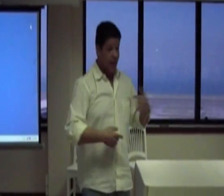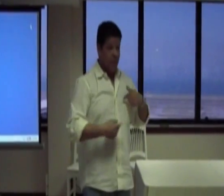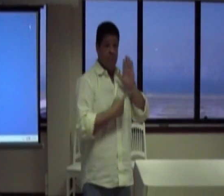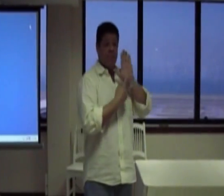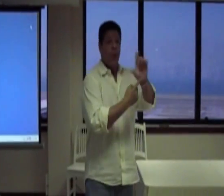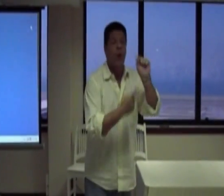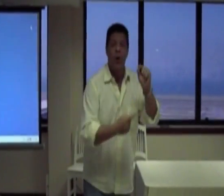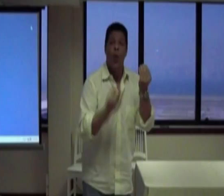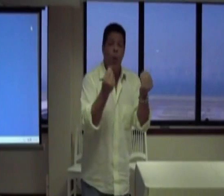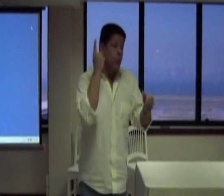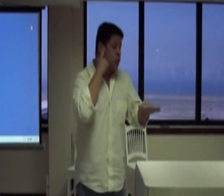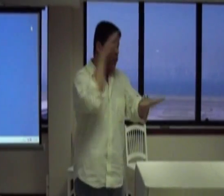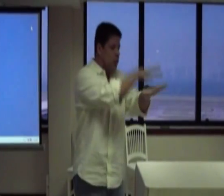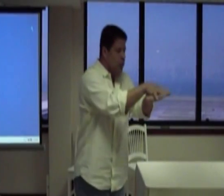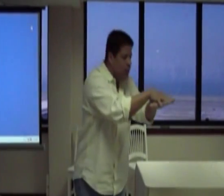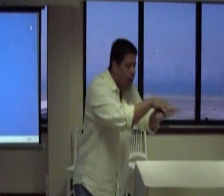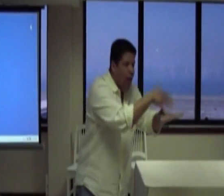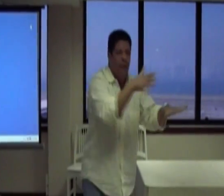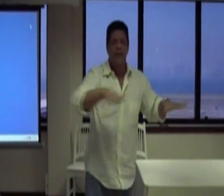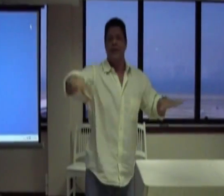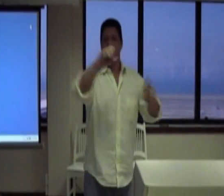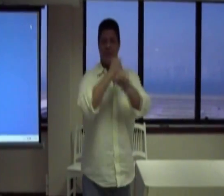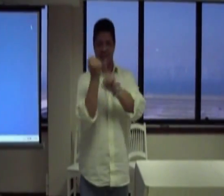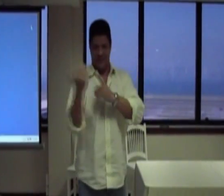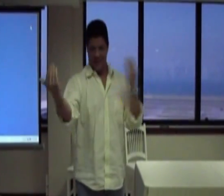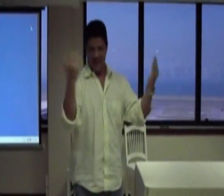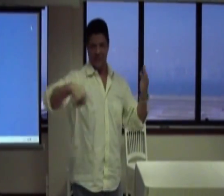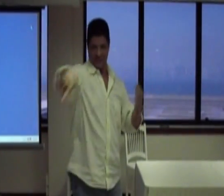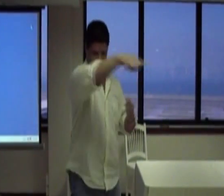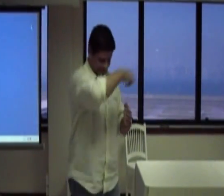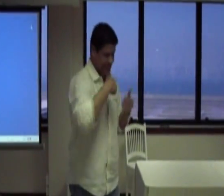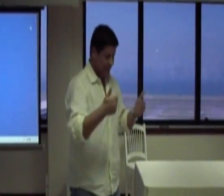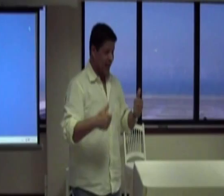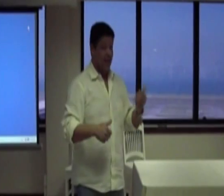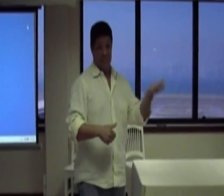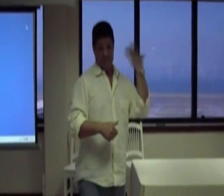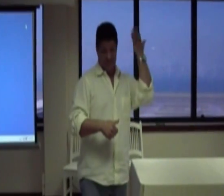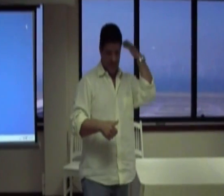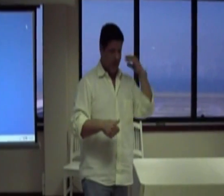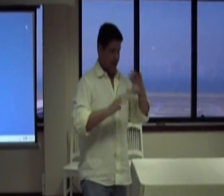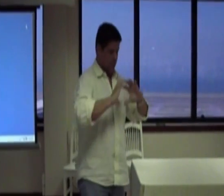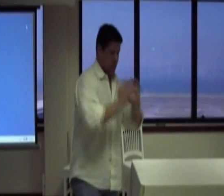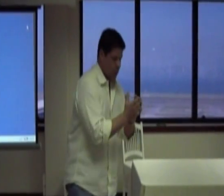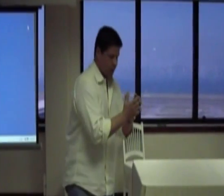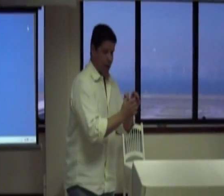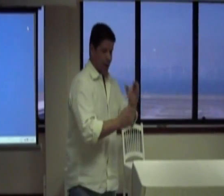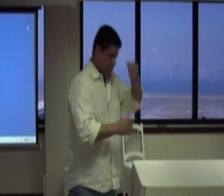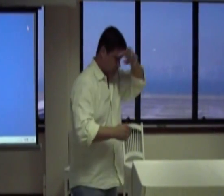Já por tempos a gente vem ouvindo falar sobre a inclusão. E aí a gente é mais focado no campo social.